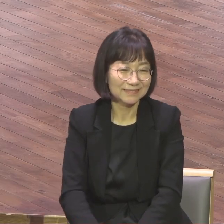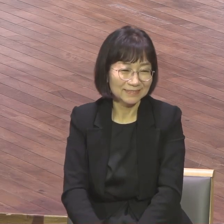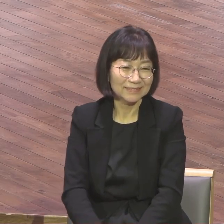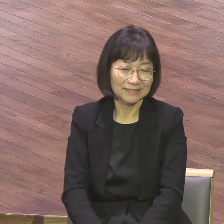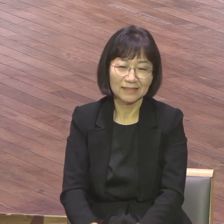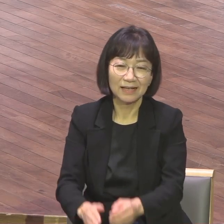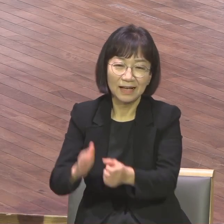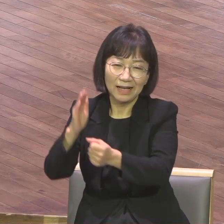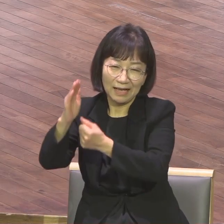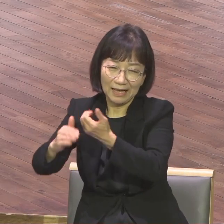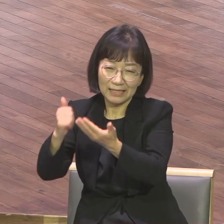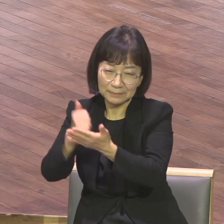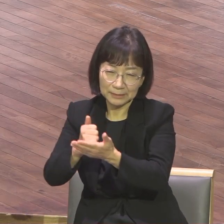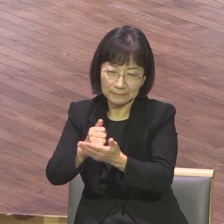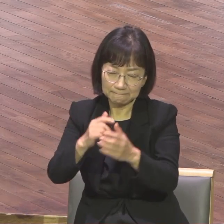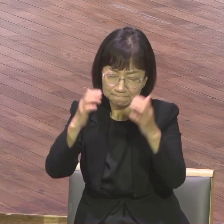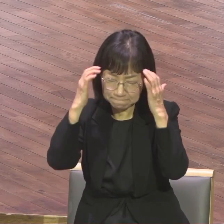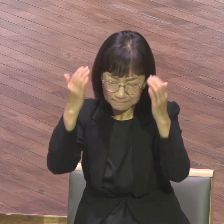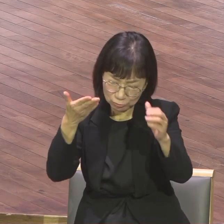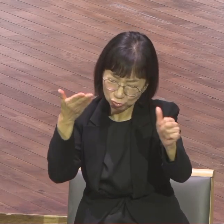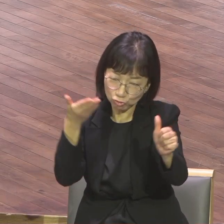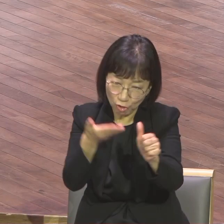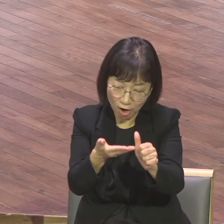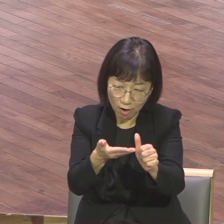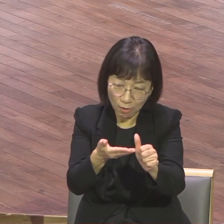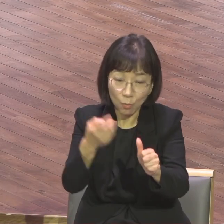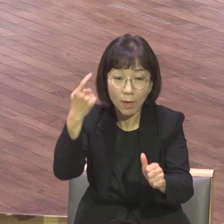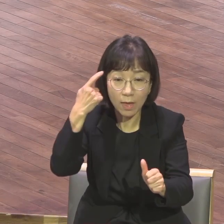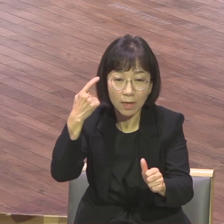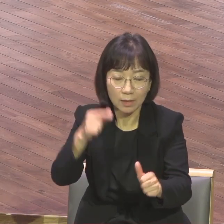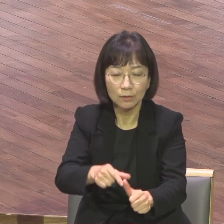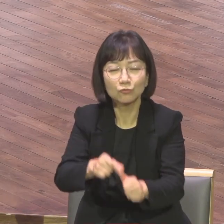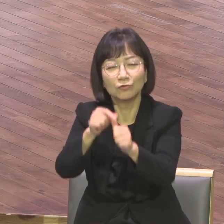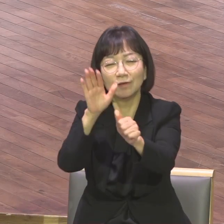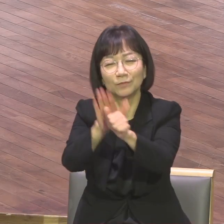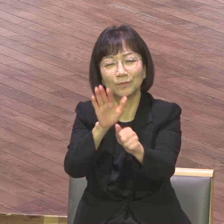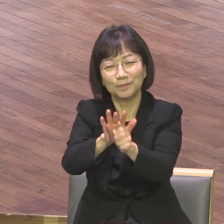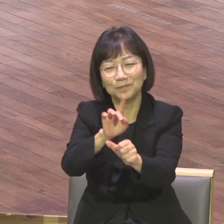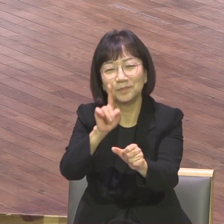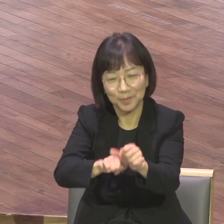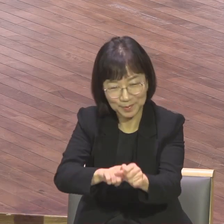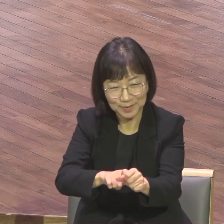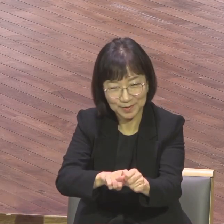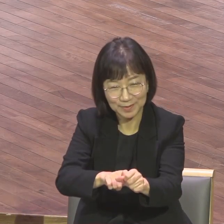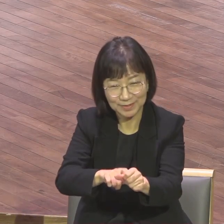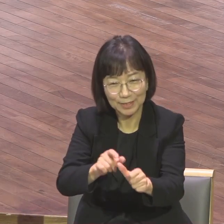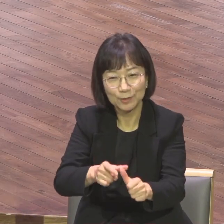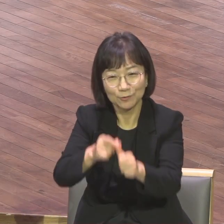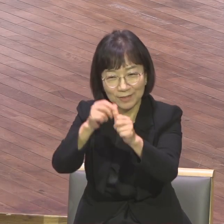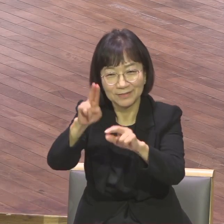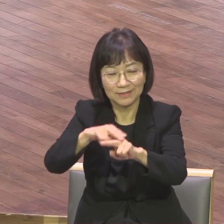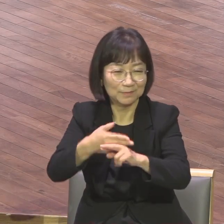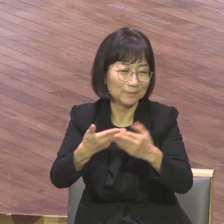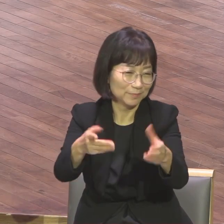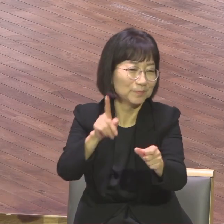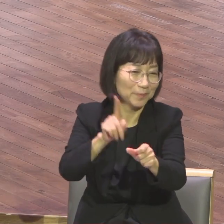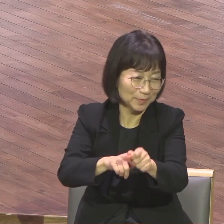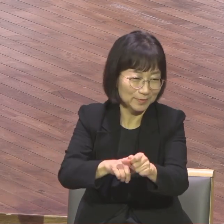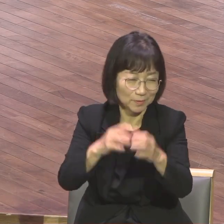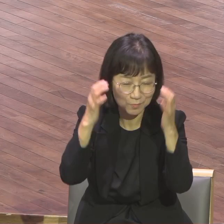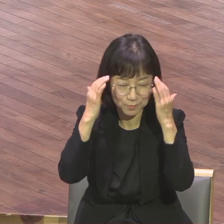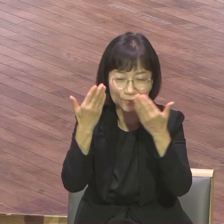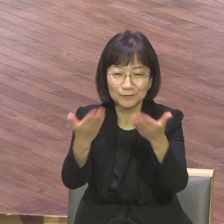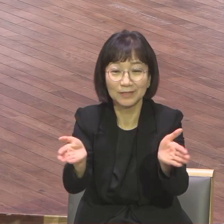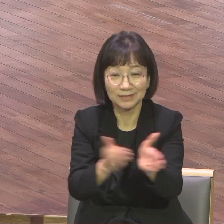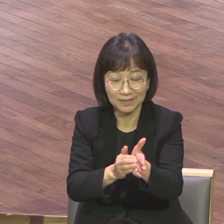하나님은 그렇게 해서라도 여러분 구원하기로 작정하셨다면 감사하시기 바랍니다. 하나님의 절대 주권에 대한